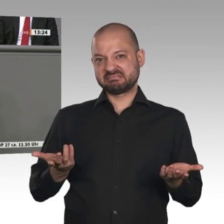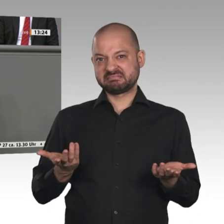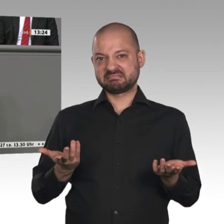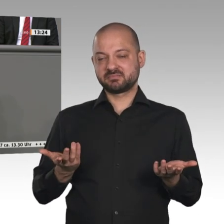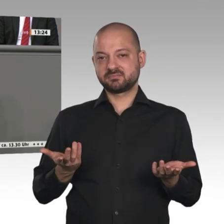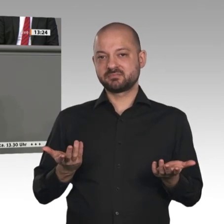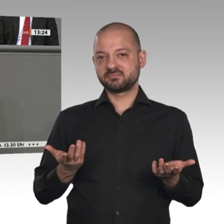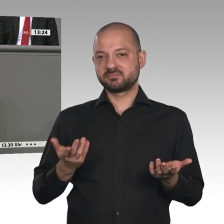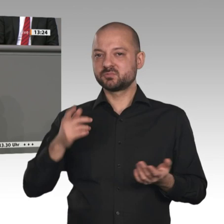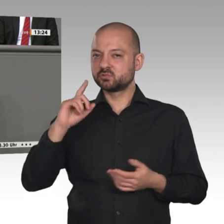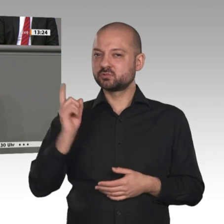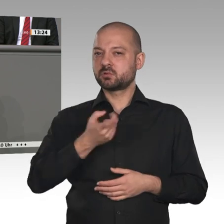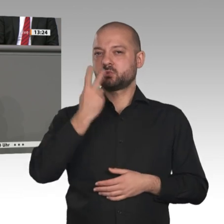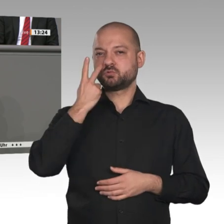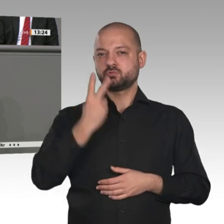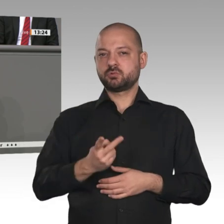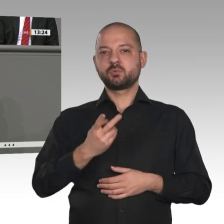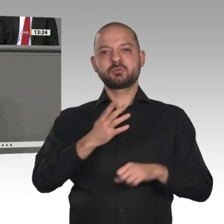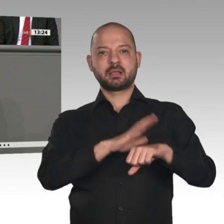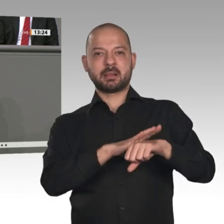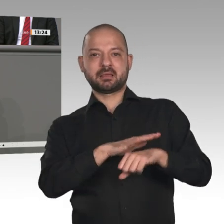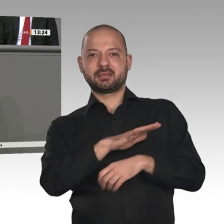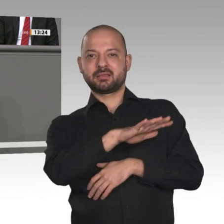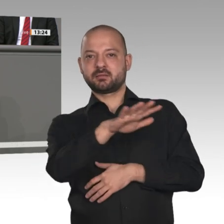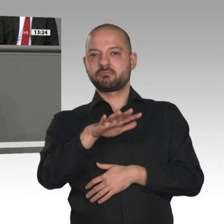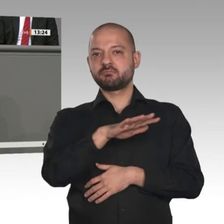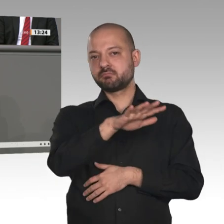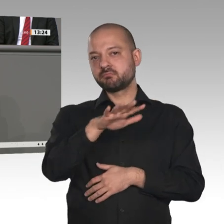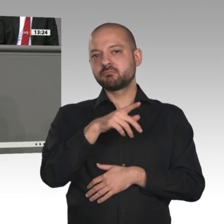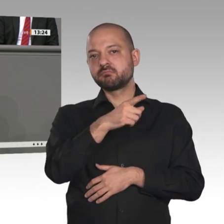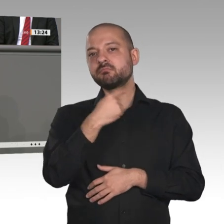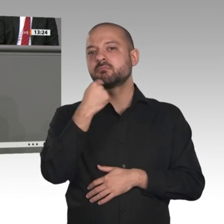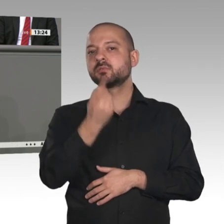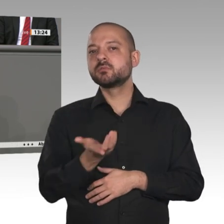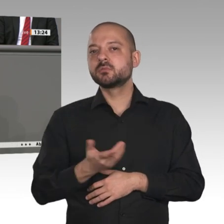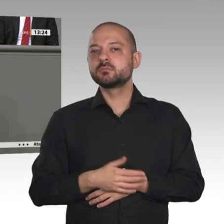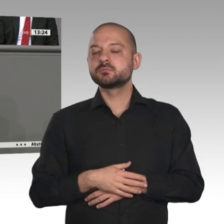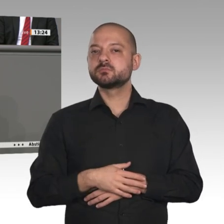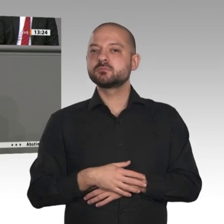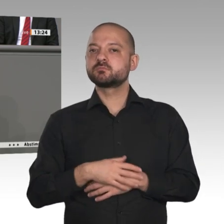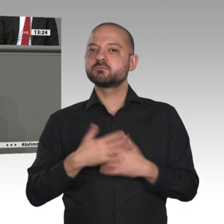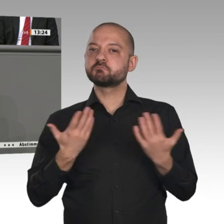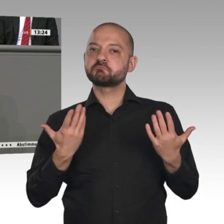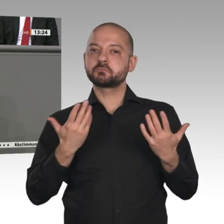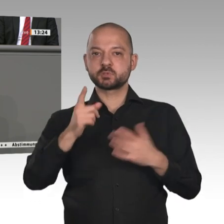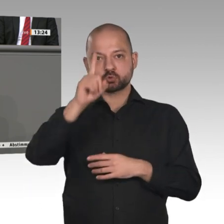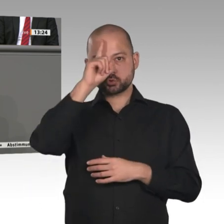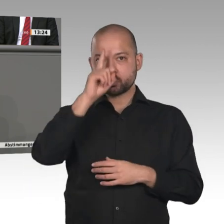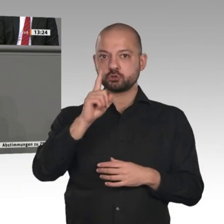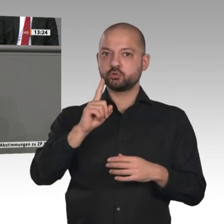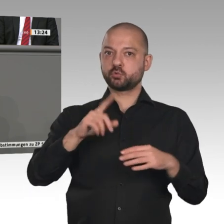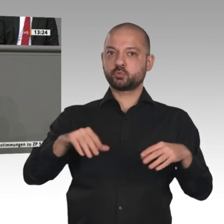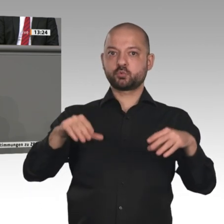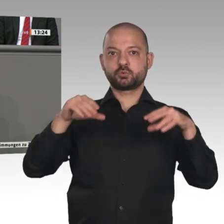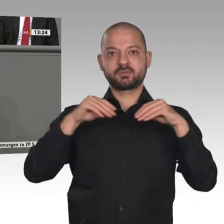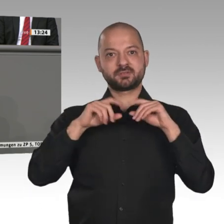Vorschlag, der einmal aus den Reihen der Linken gekommen ist und der da besagte, dass man deutschen Unternehmern, die